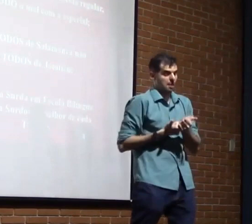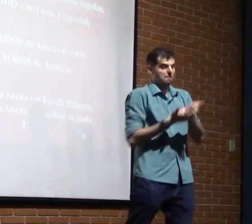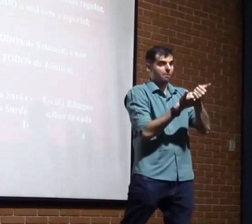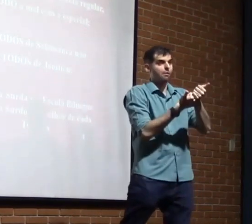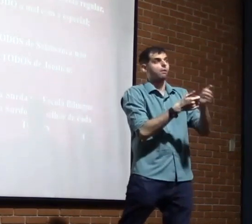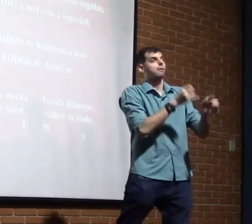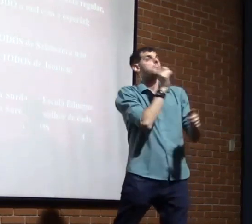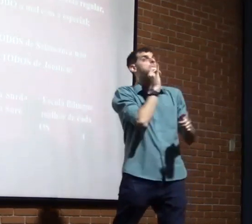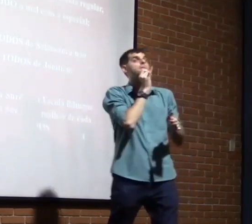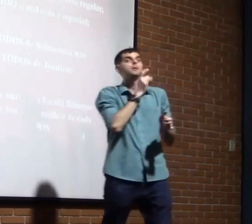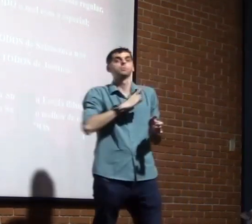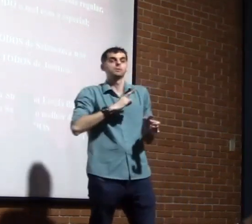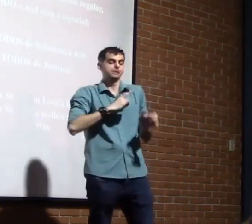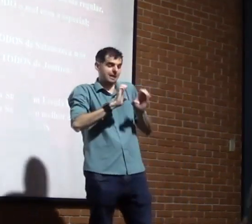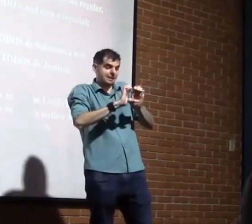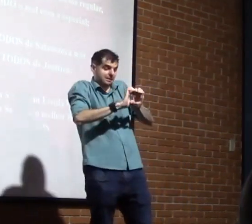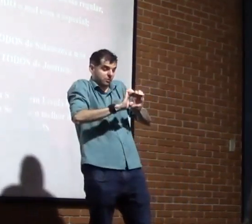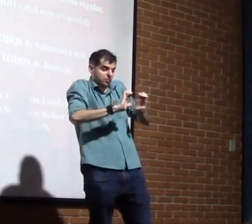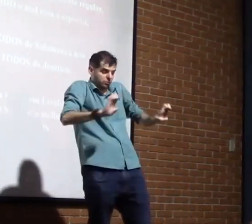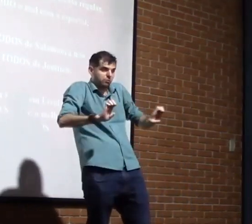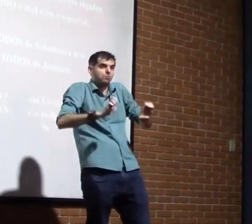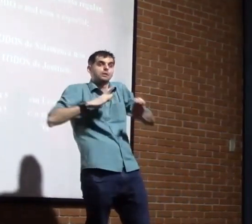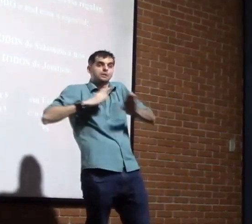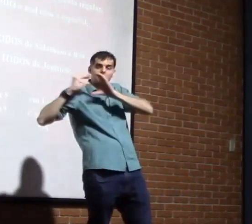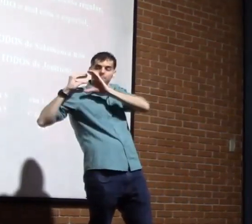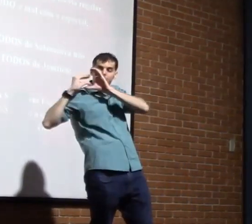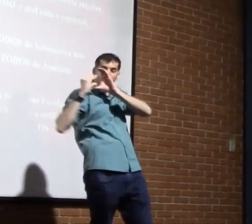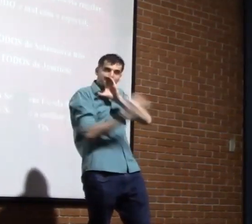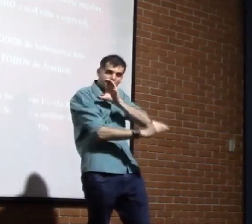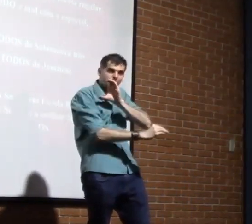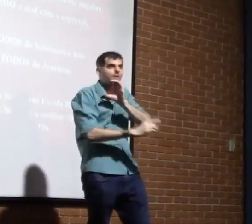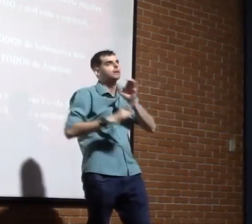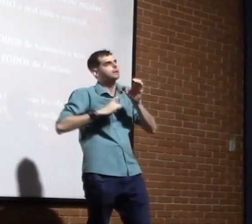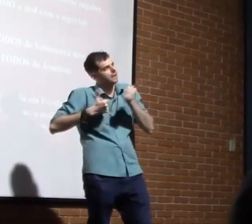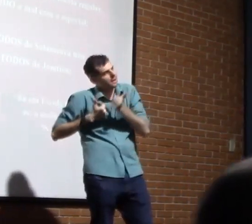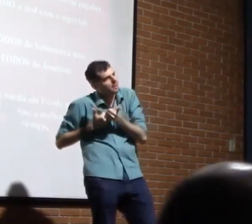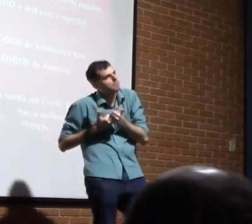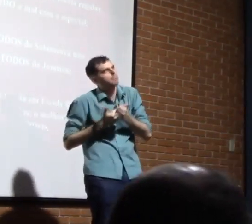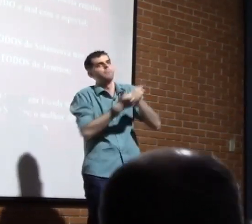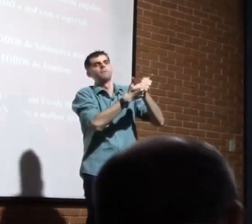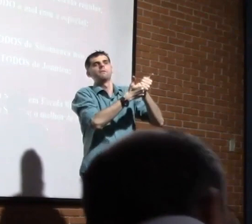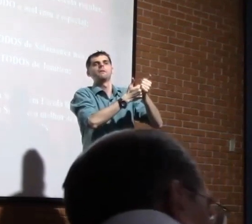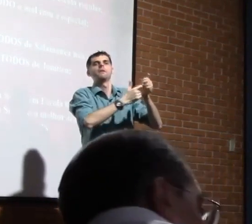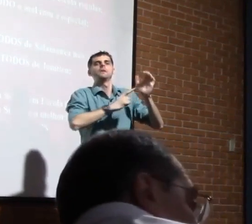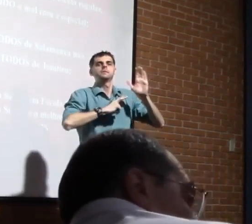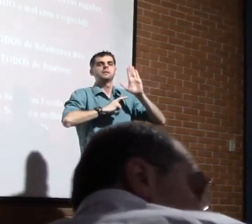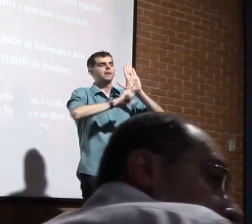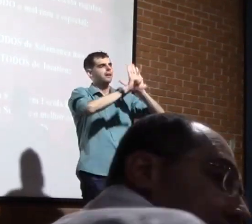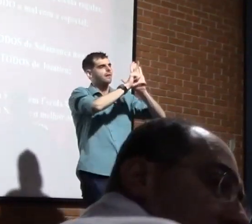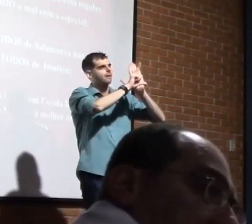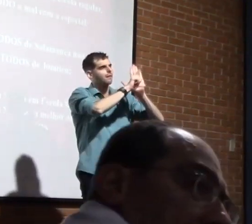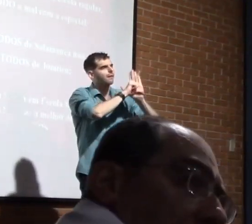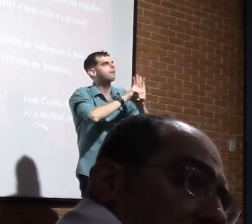ok. Mas, por exemplo, a gente sabe que o governo, ele precisa